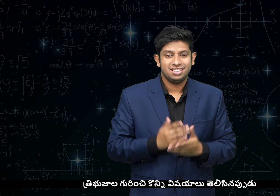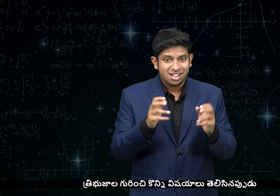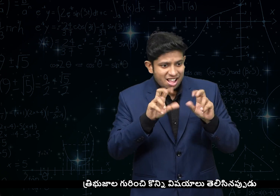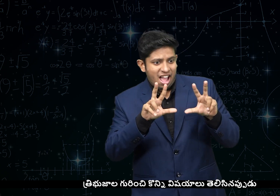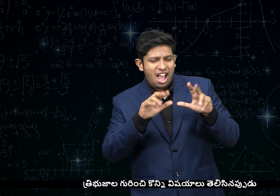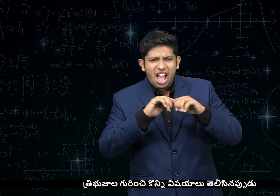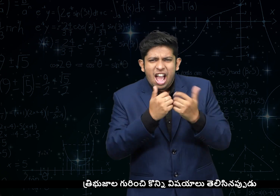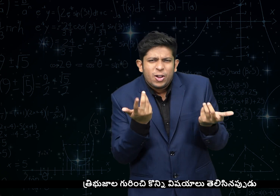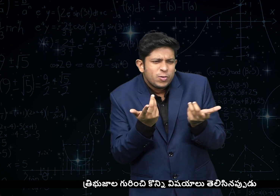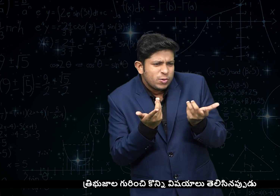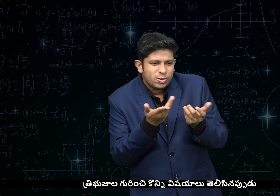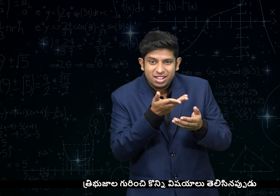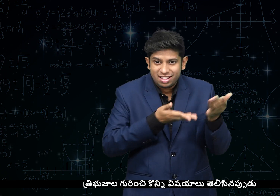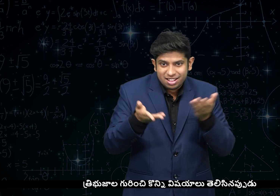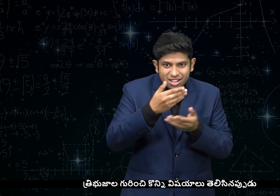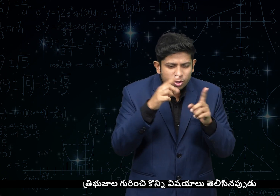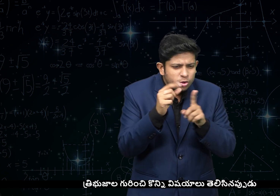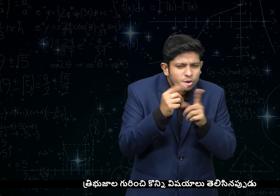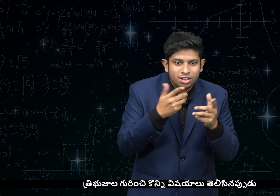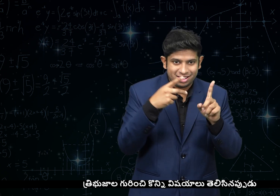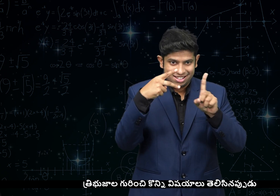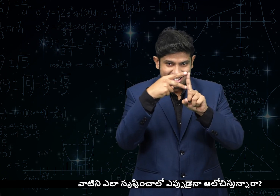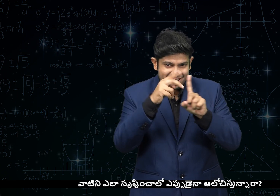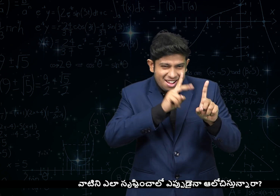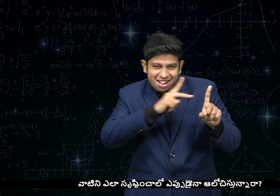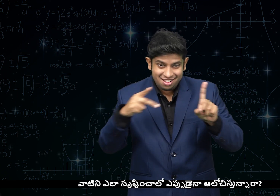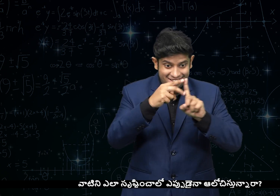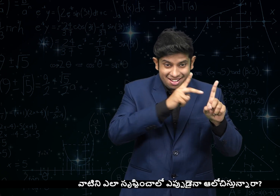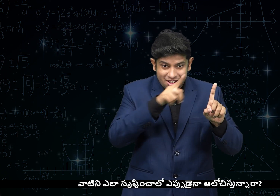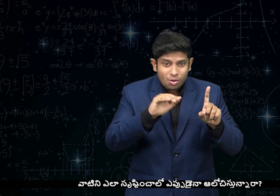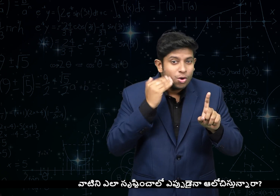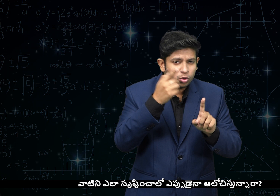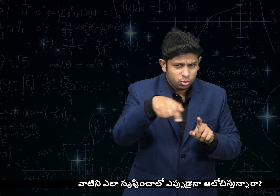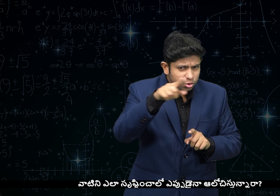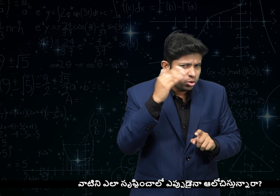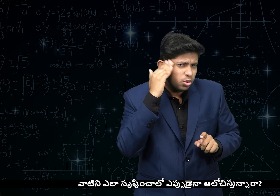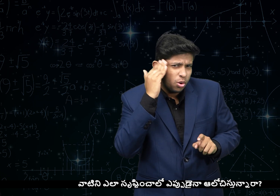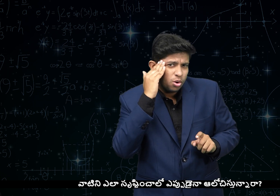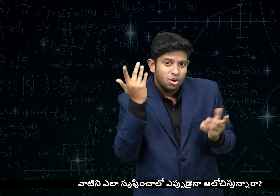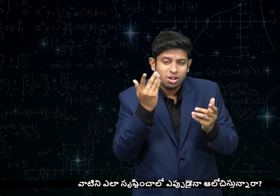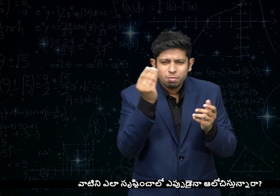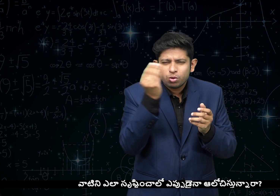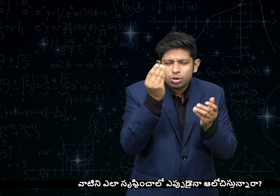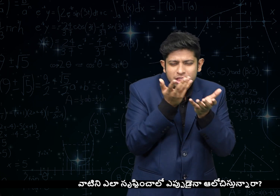త్రిభుజాల గురించి కొన్ని విషయాలు తెలిసినప్పుడు వాటిని ఎలా సృష్టించాలో ఎప్పుడైనా